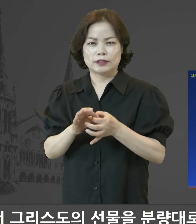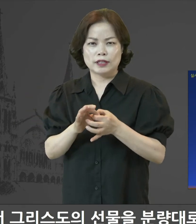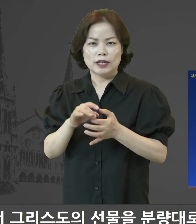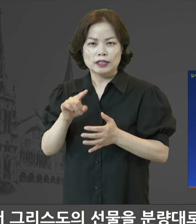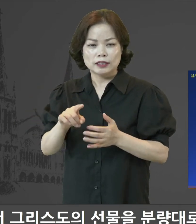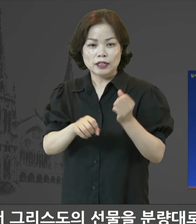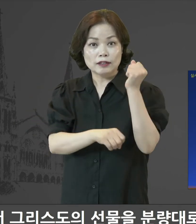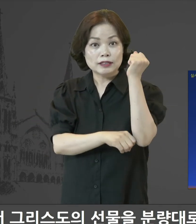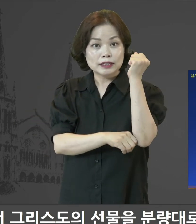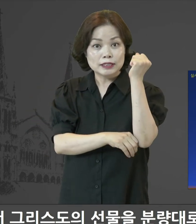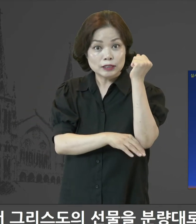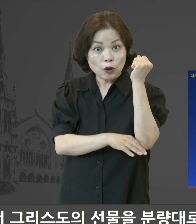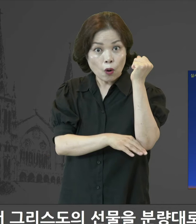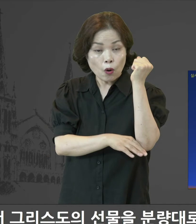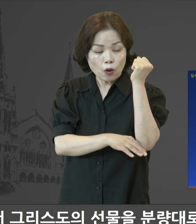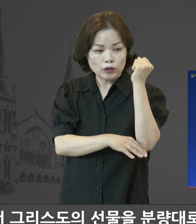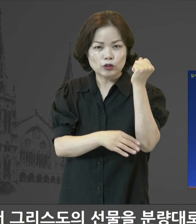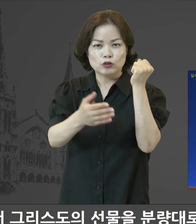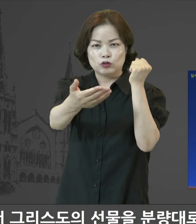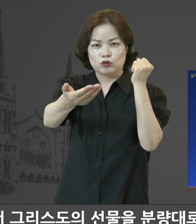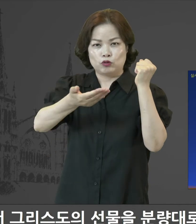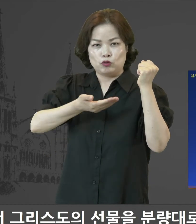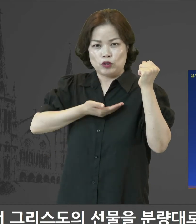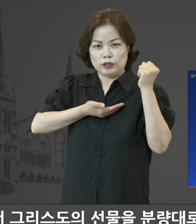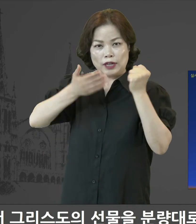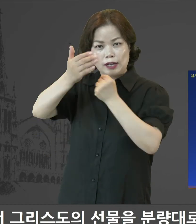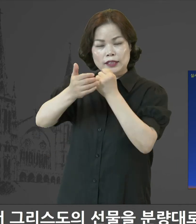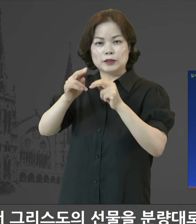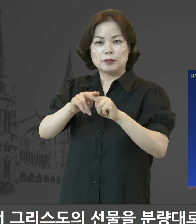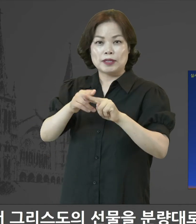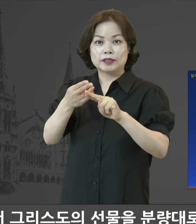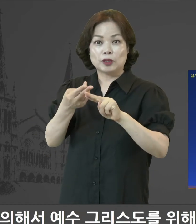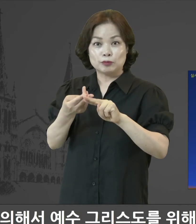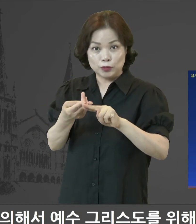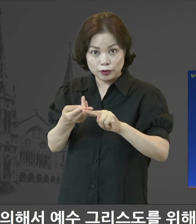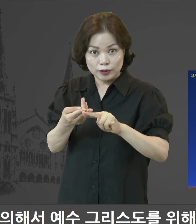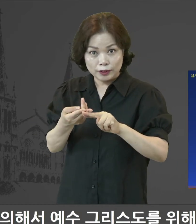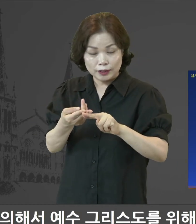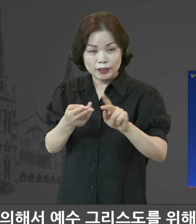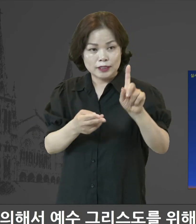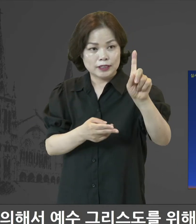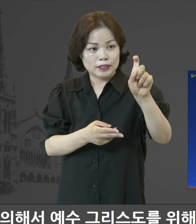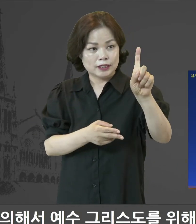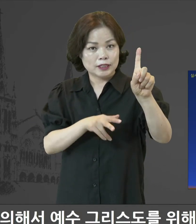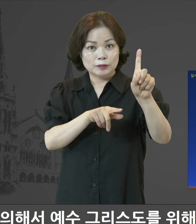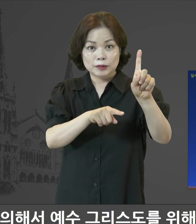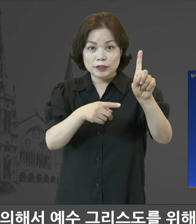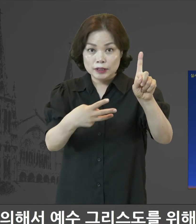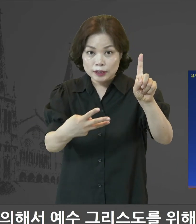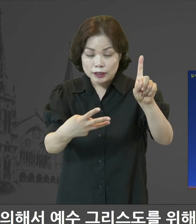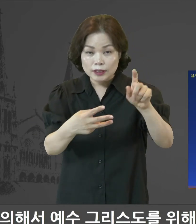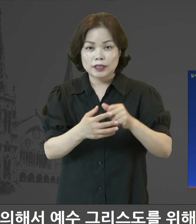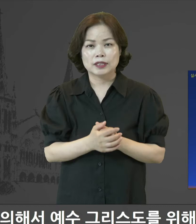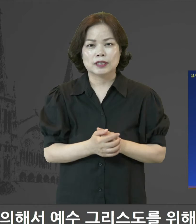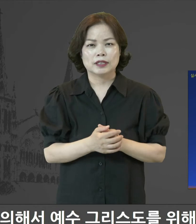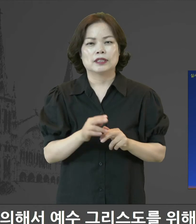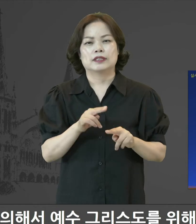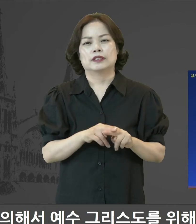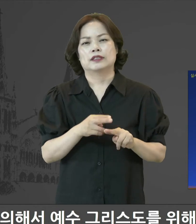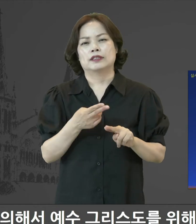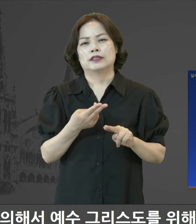그것에 근거하여서 주어진 하나님의 선물이고, 그 다음 11절에 넘어오면서 그